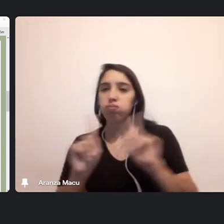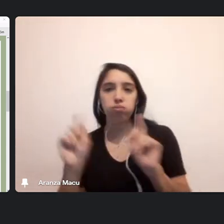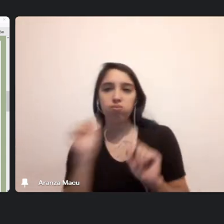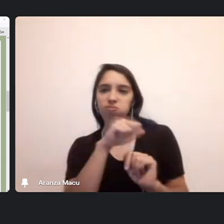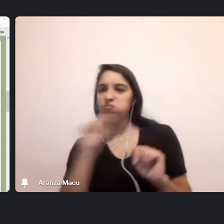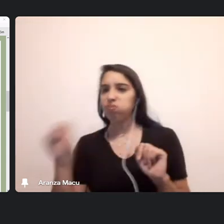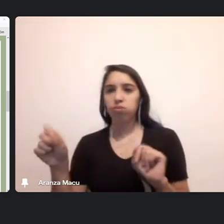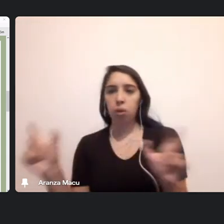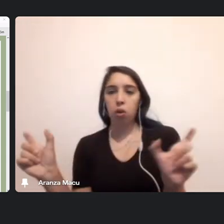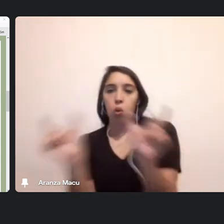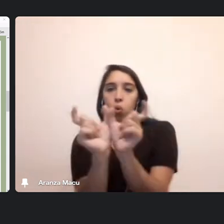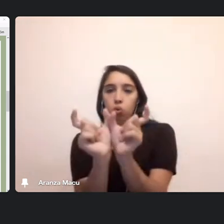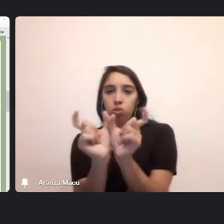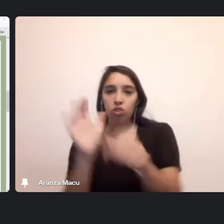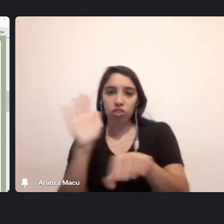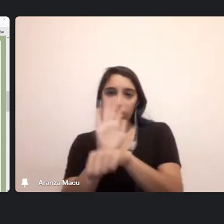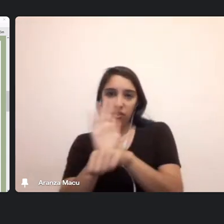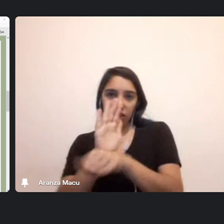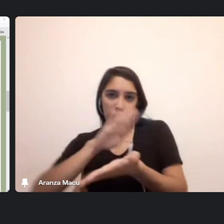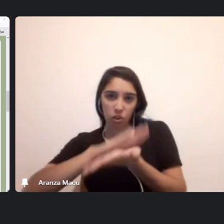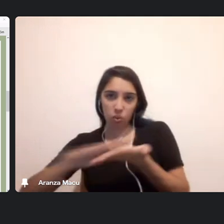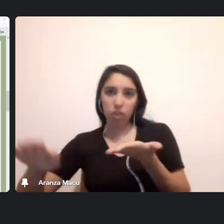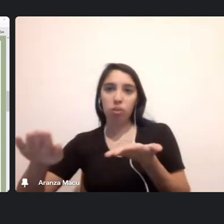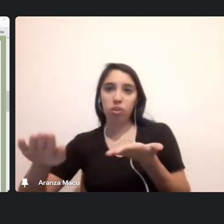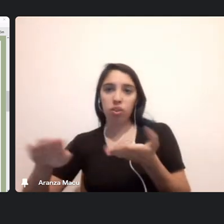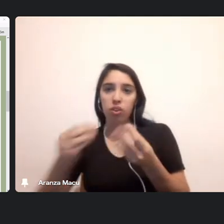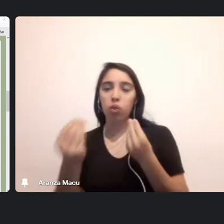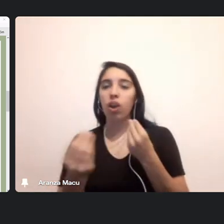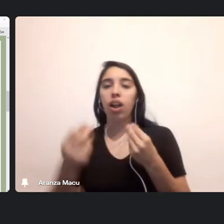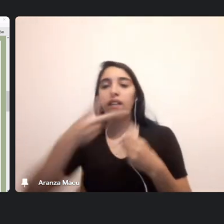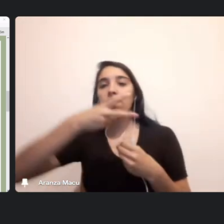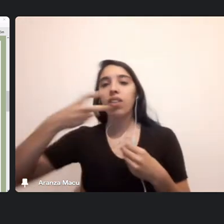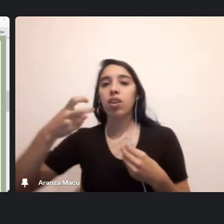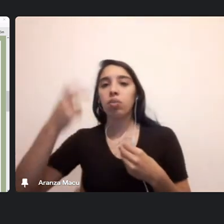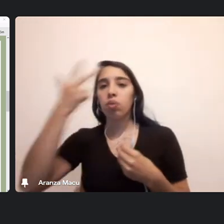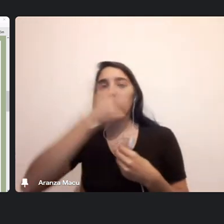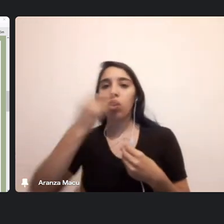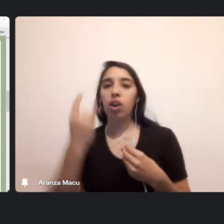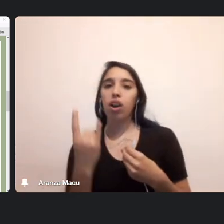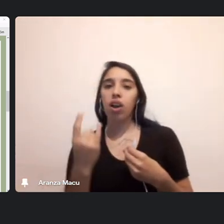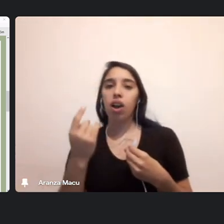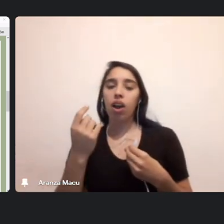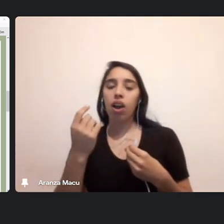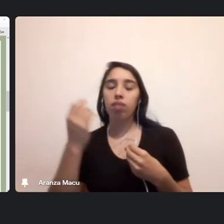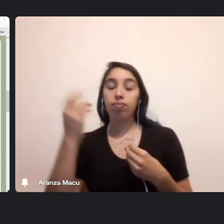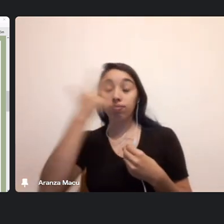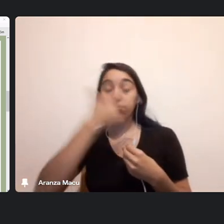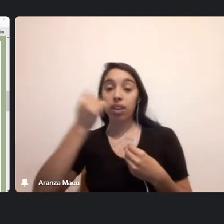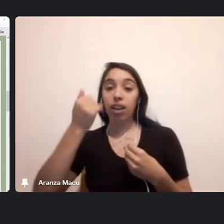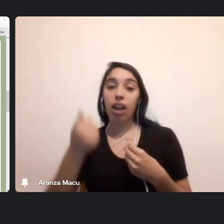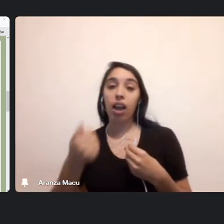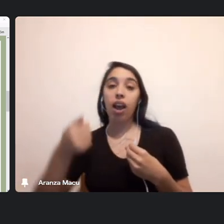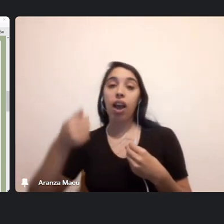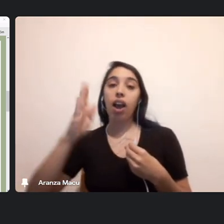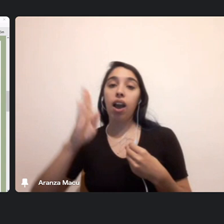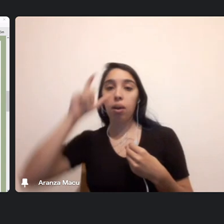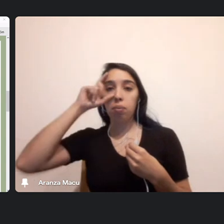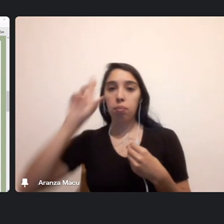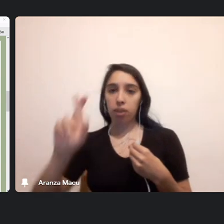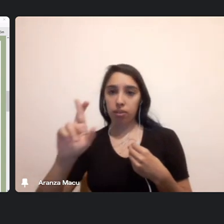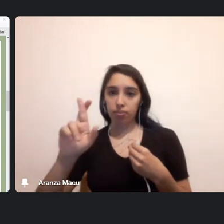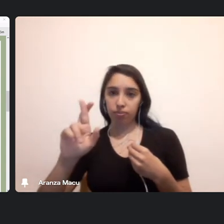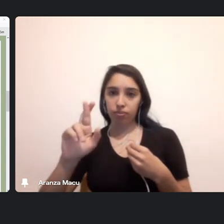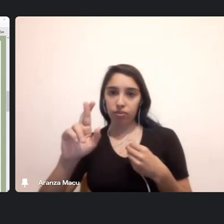otro verbo que es haber o existir. Cuando es en presente o are, o sea, sería hay o